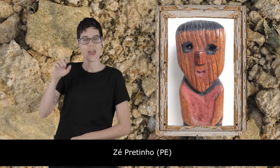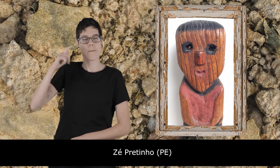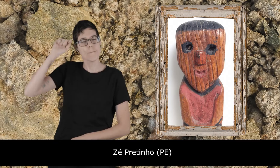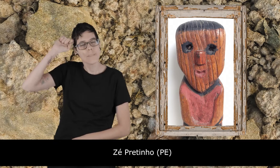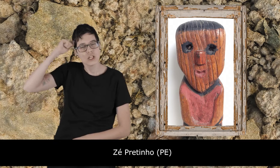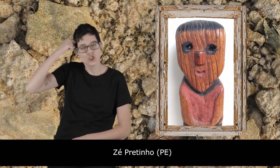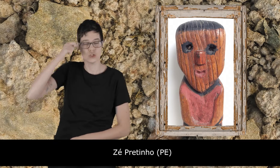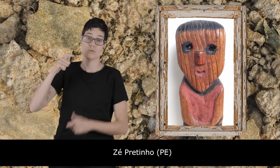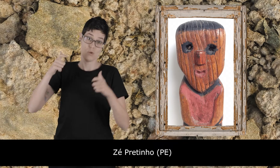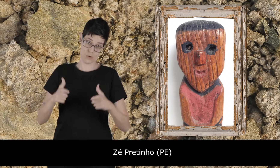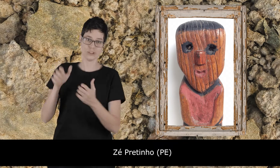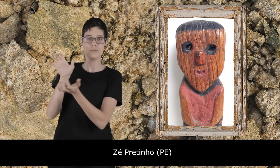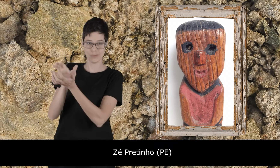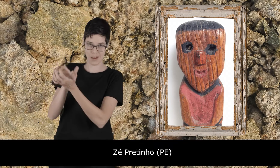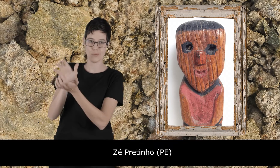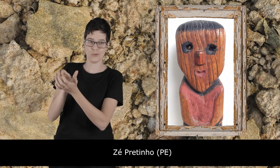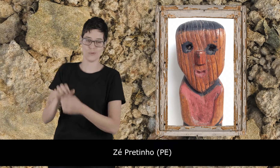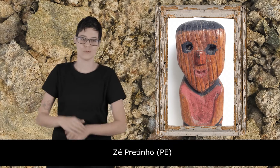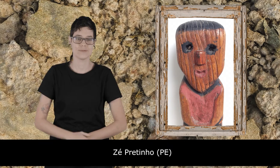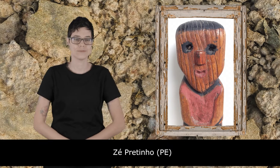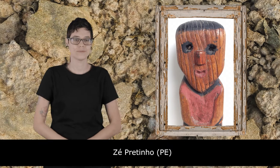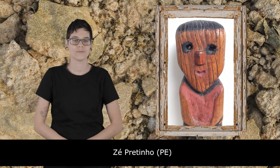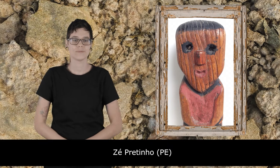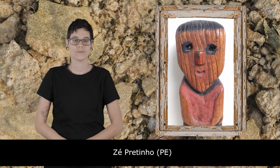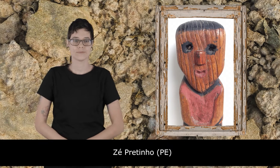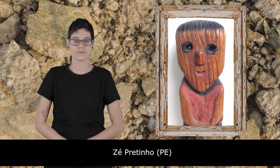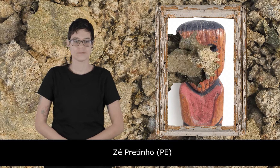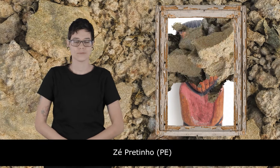Zé Pretinho, Pernambuco.